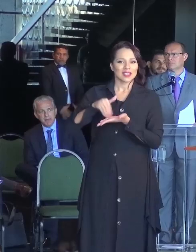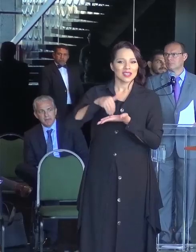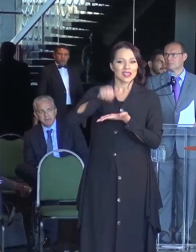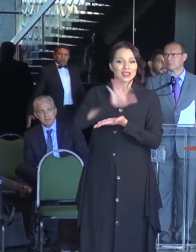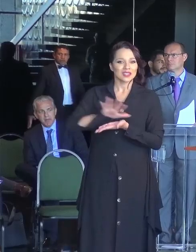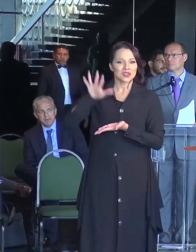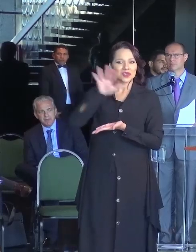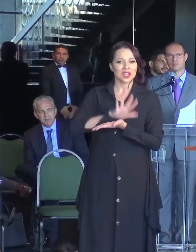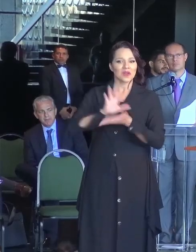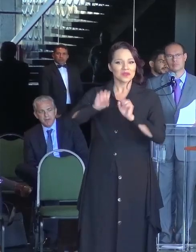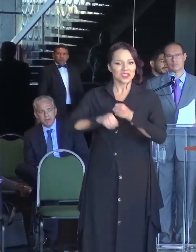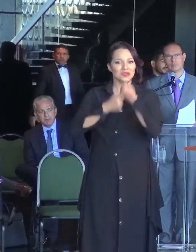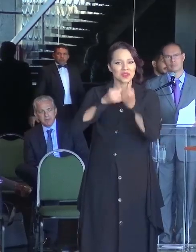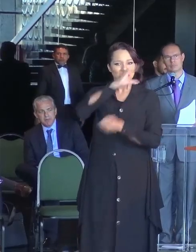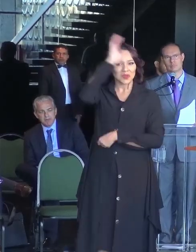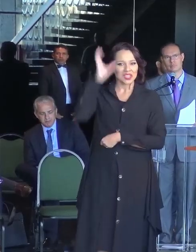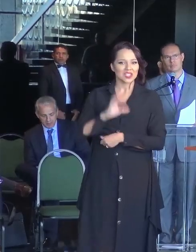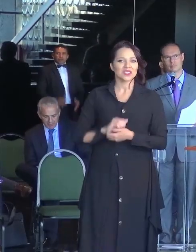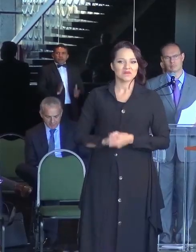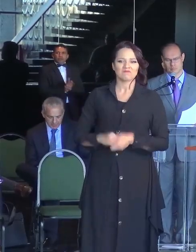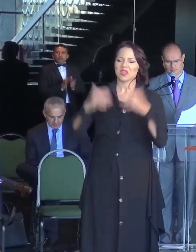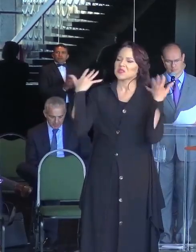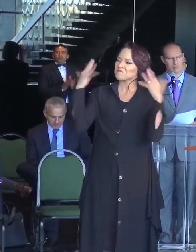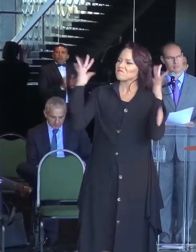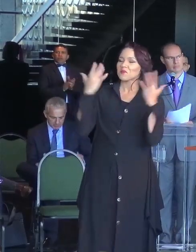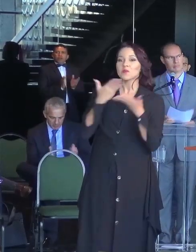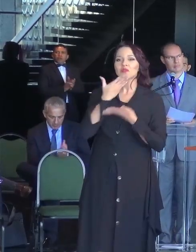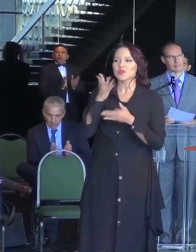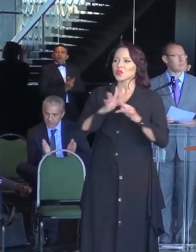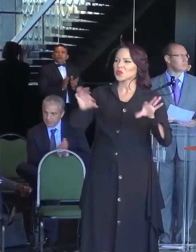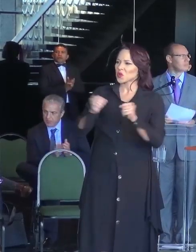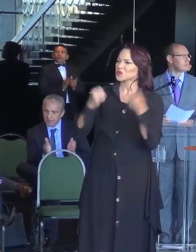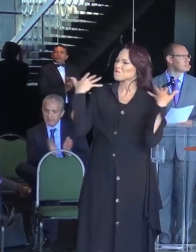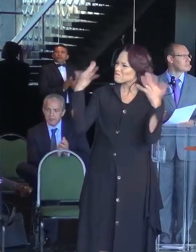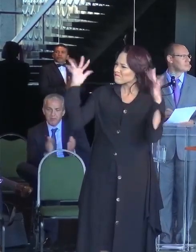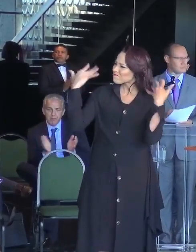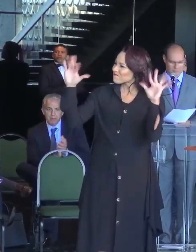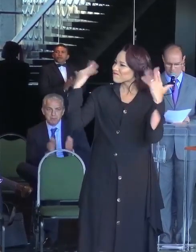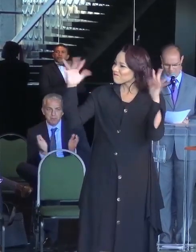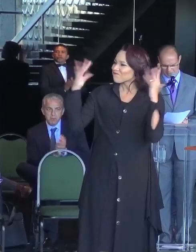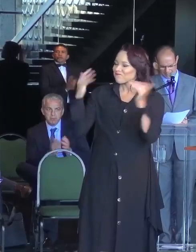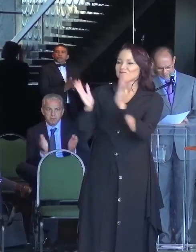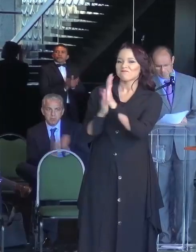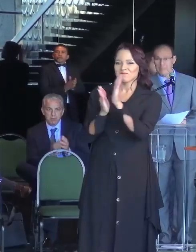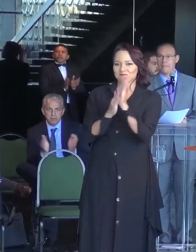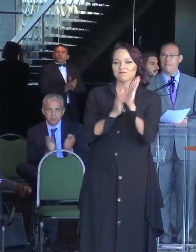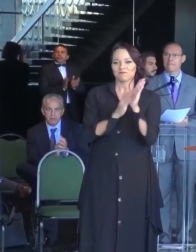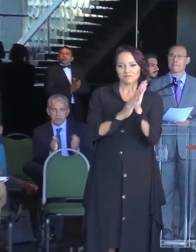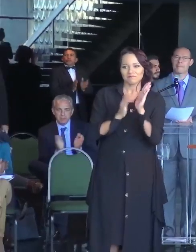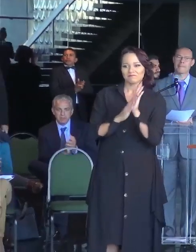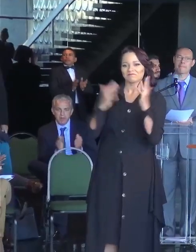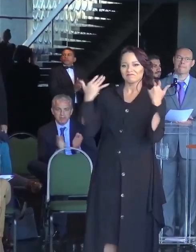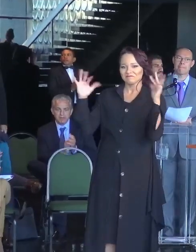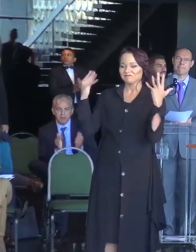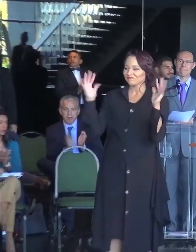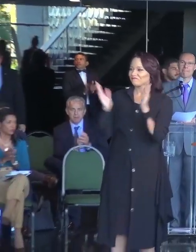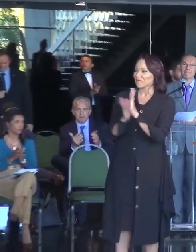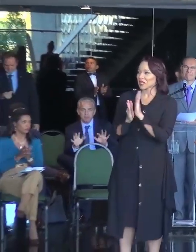Secretaria Nacional de Defesa do Consumidor. Eu queria, por favor, que os senhores, parabéns.